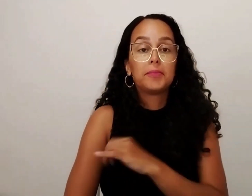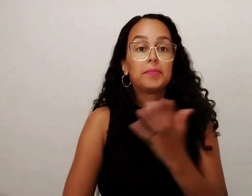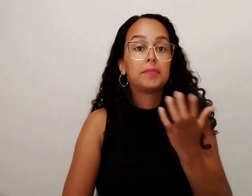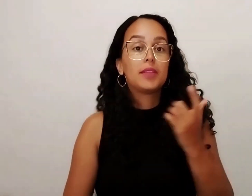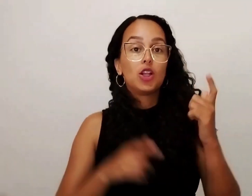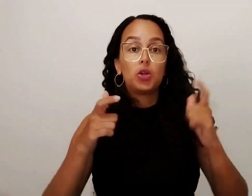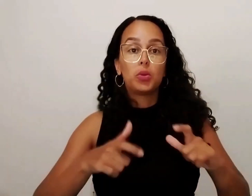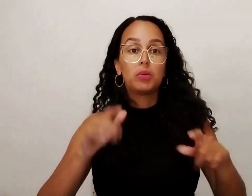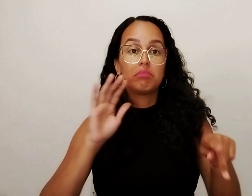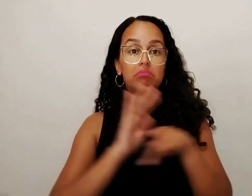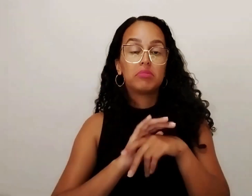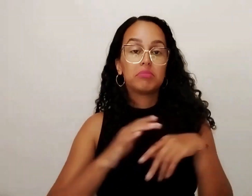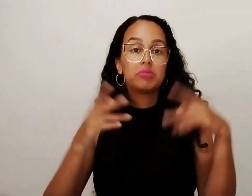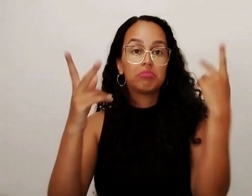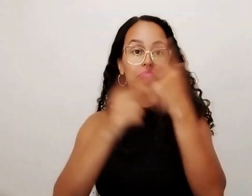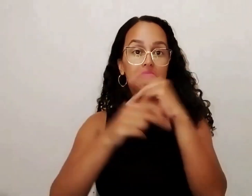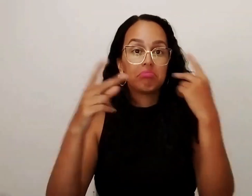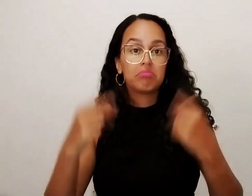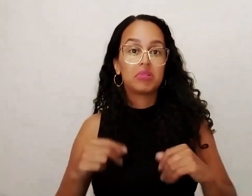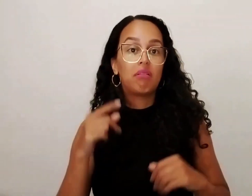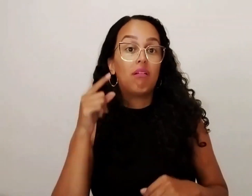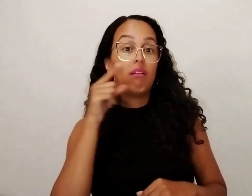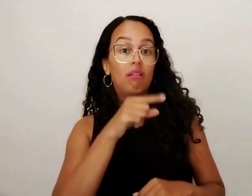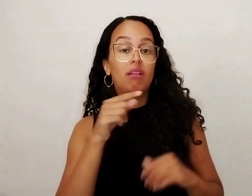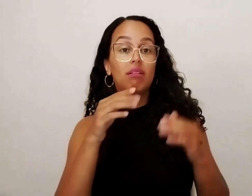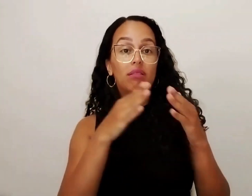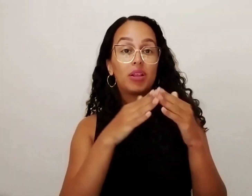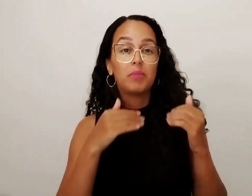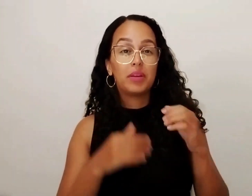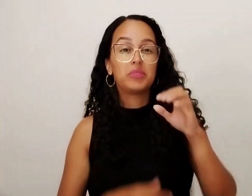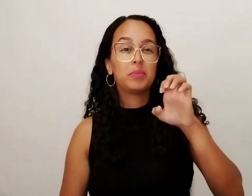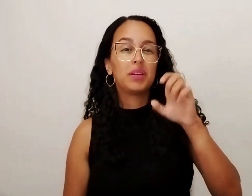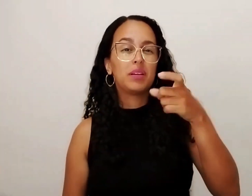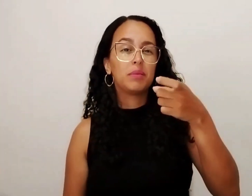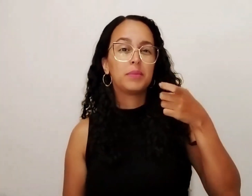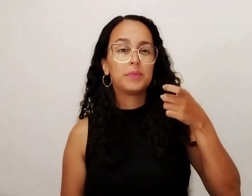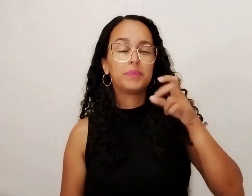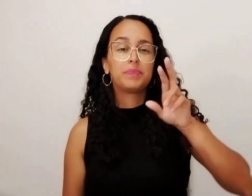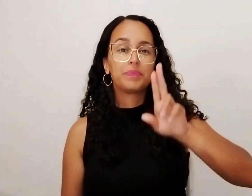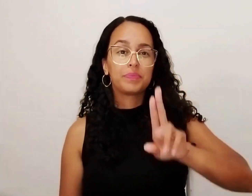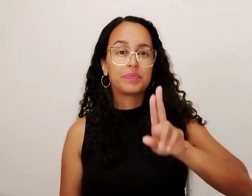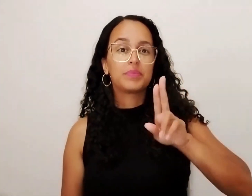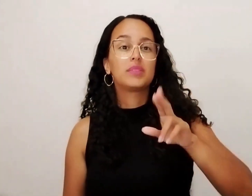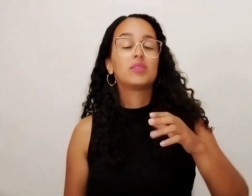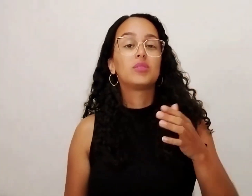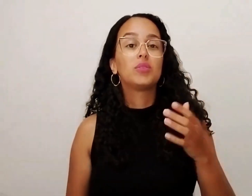gigante. A entidade consente e o herói dá uma salva em Piaimã.